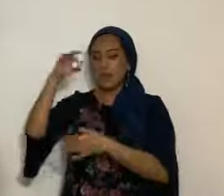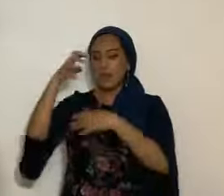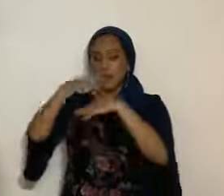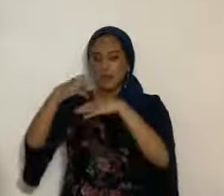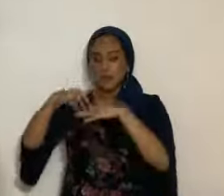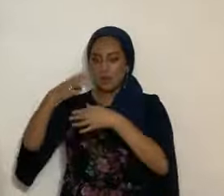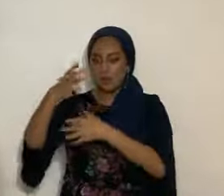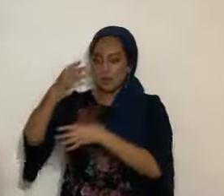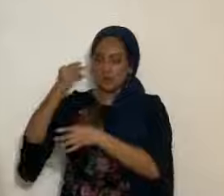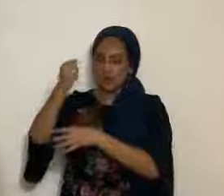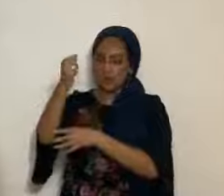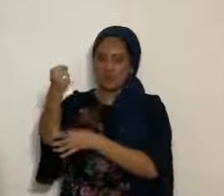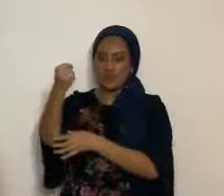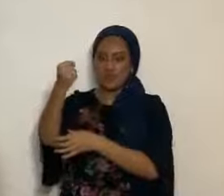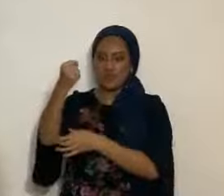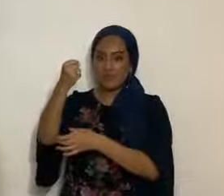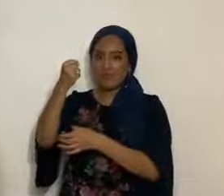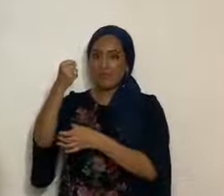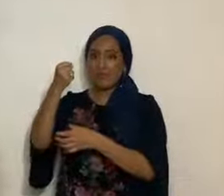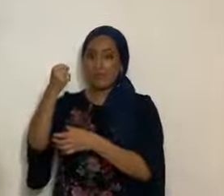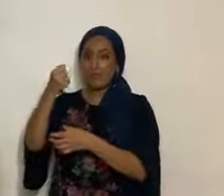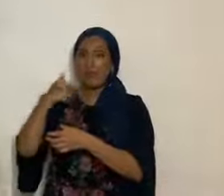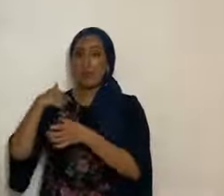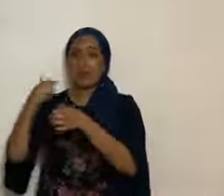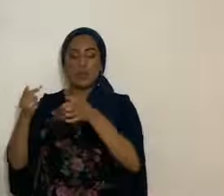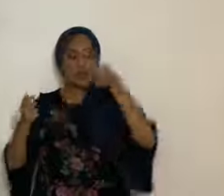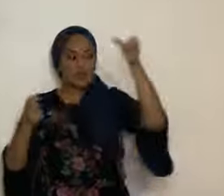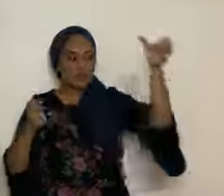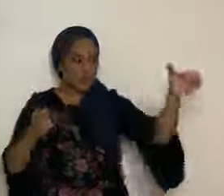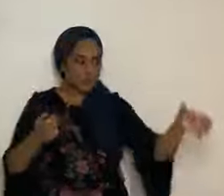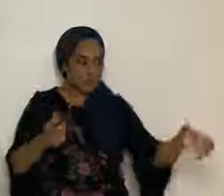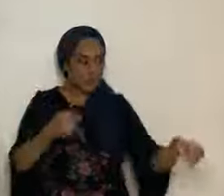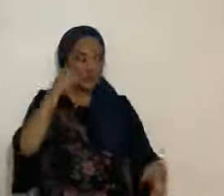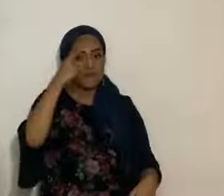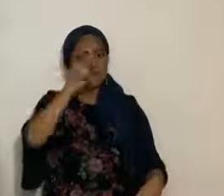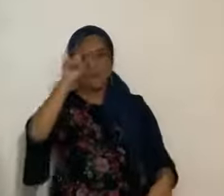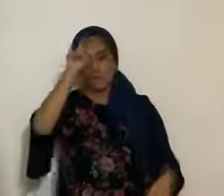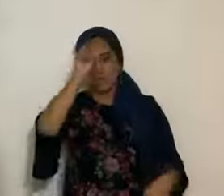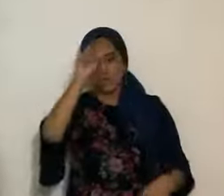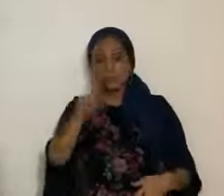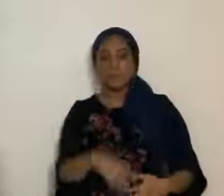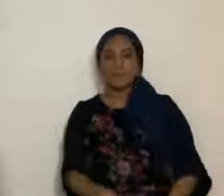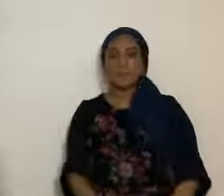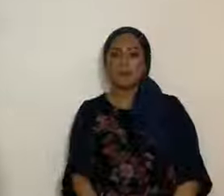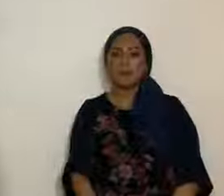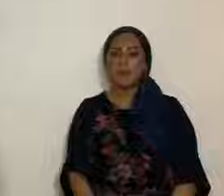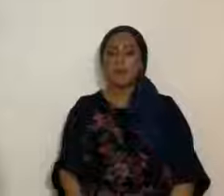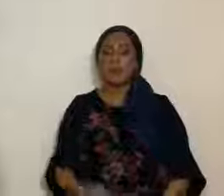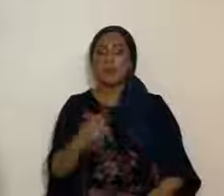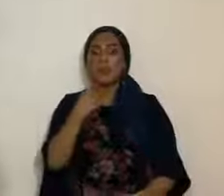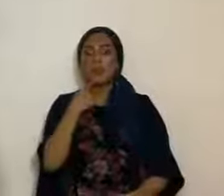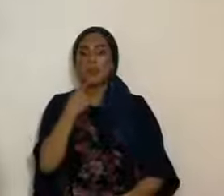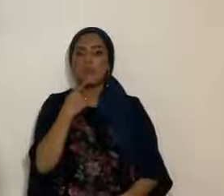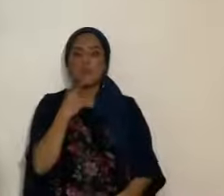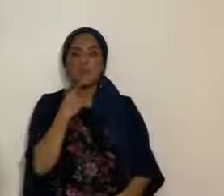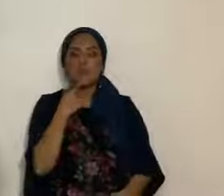en la copa de Faraón, y daba yo la copa en mano de Faraón. Y le dijo José: esta es tu